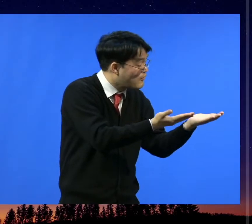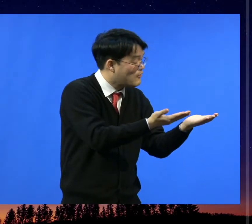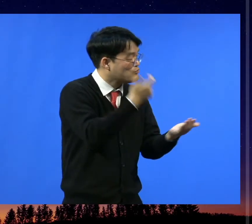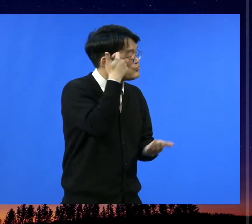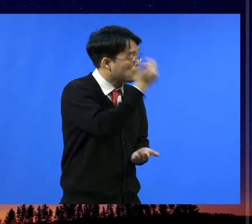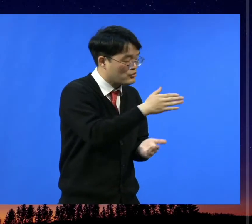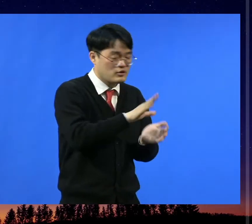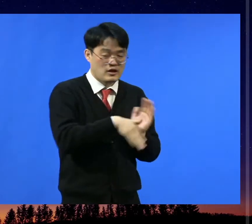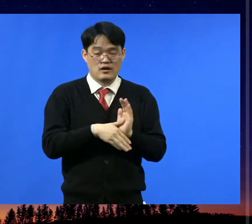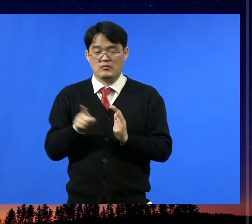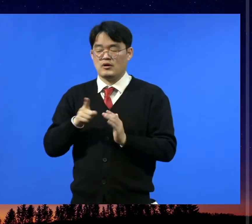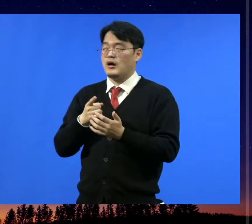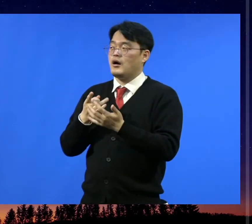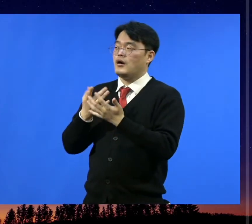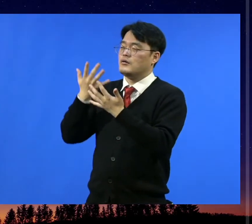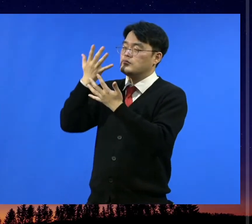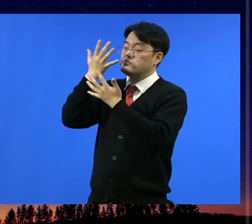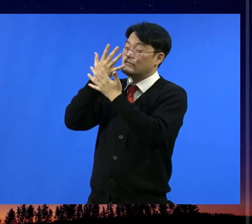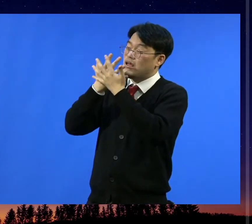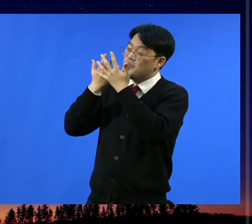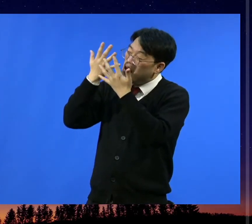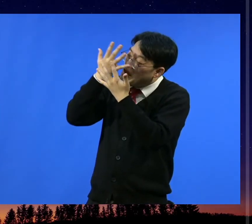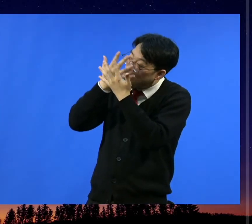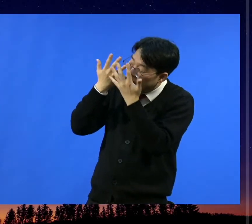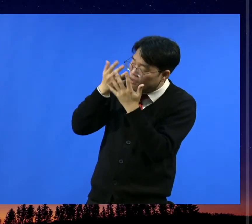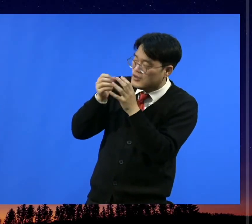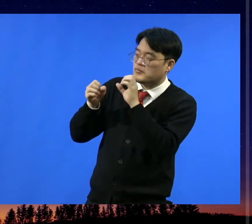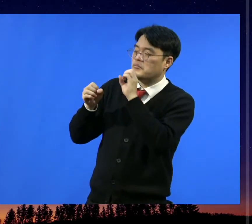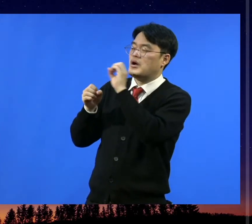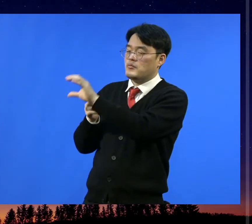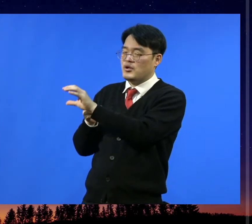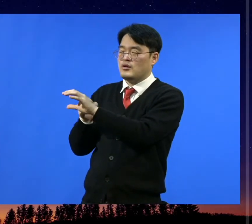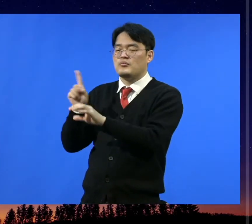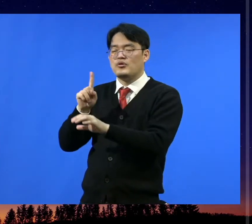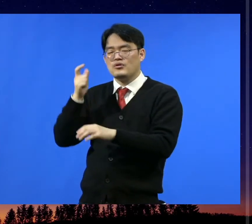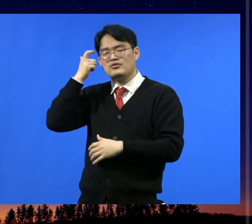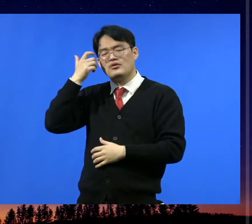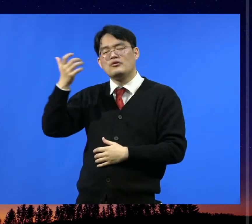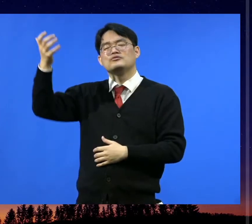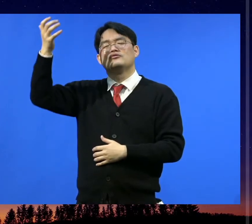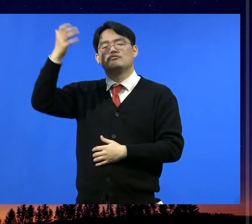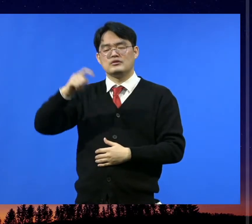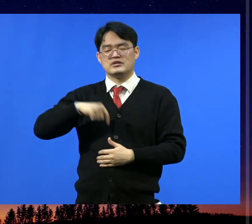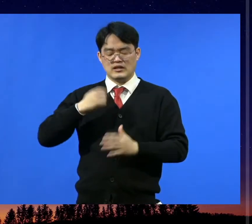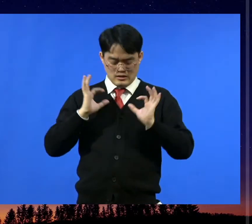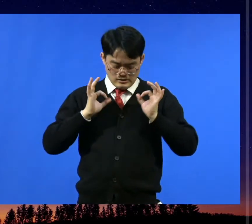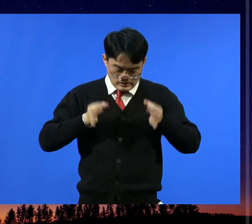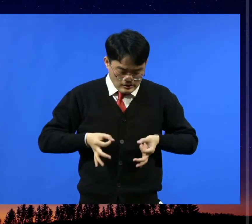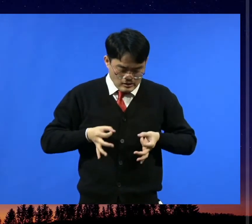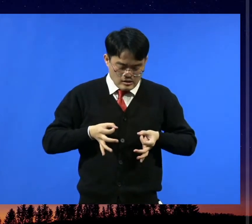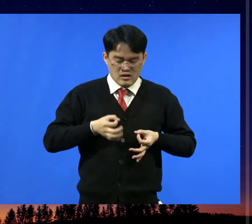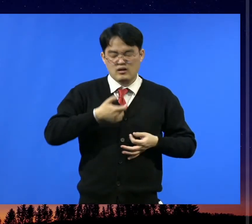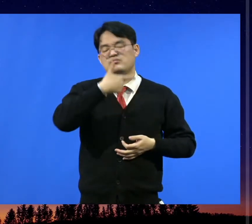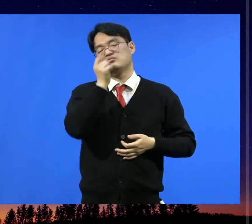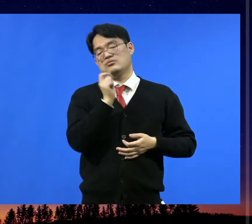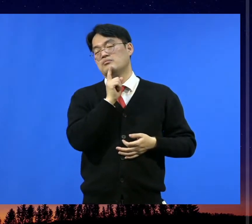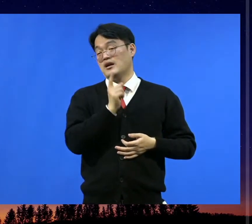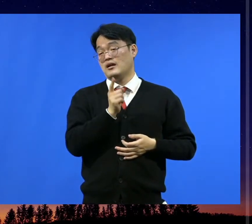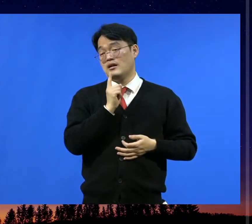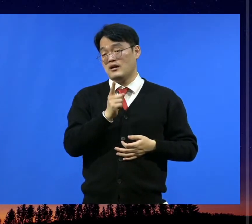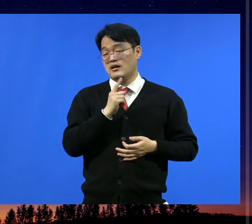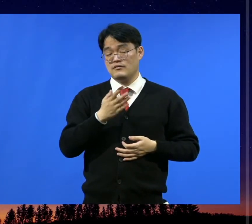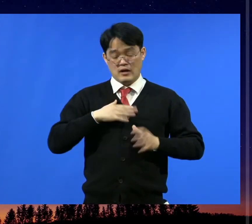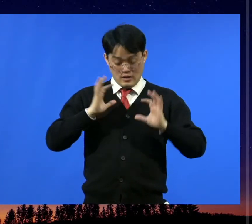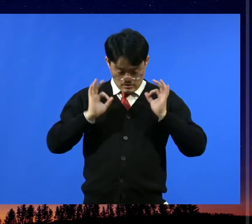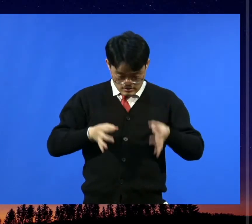것이죠. 그래서 내 상태를 정확하게 읽고 기도를 부탁할 줄 안다면 이미 그는